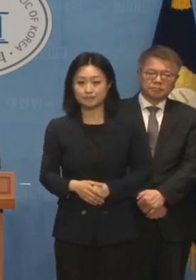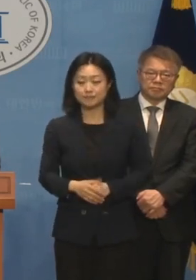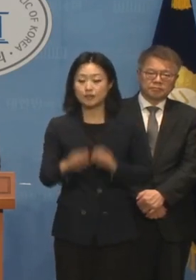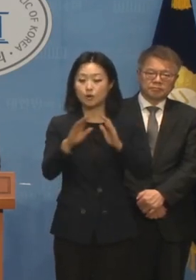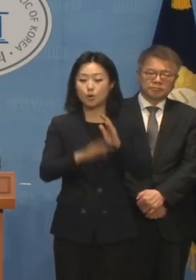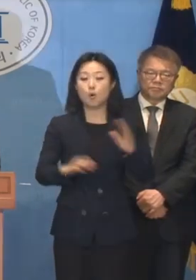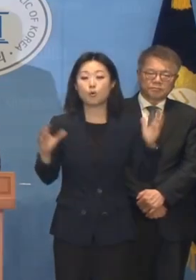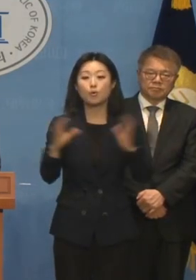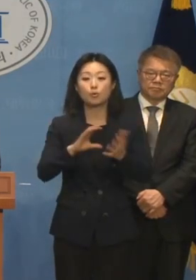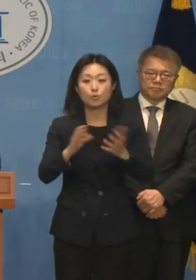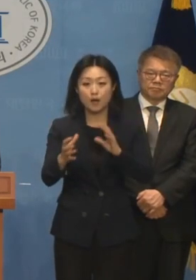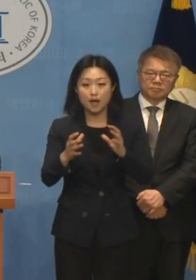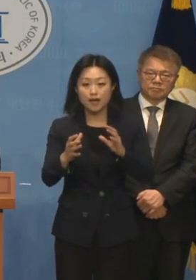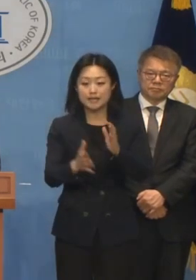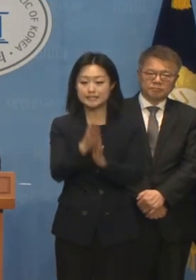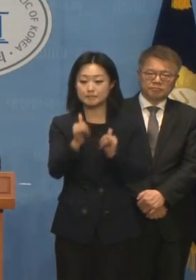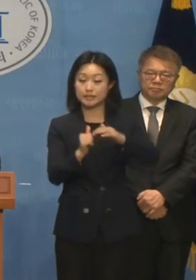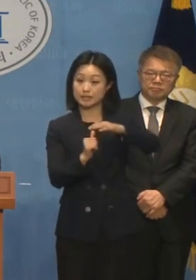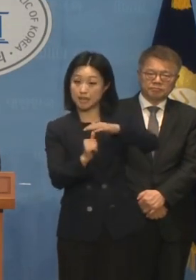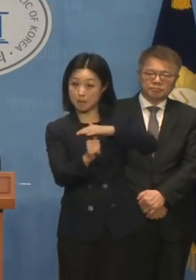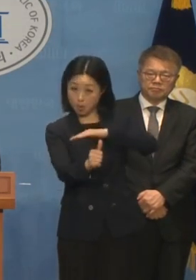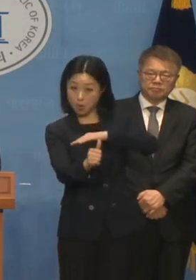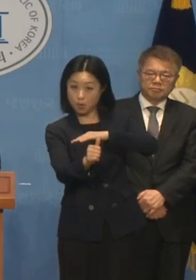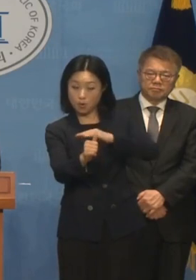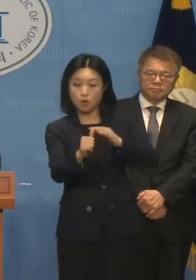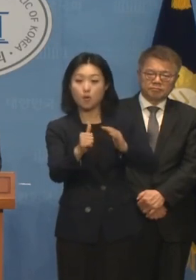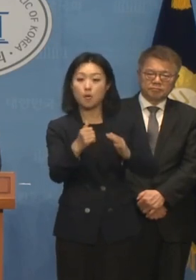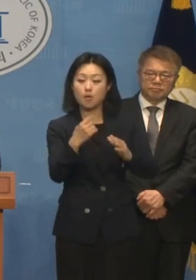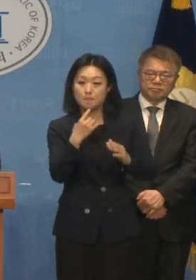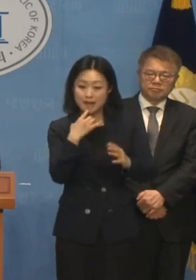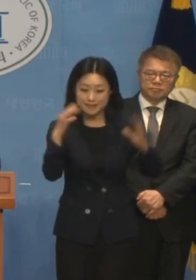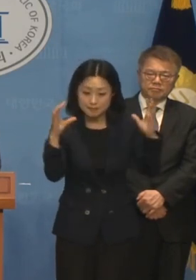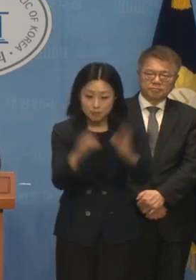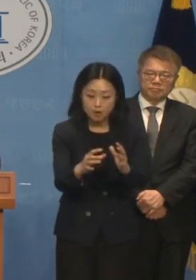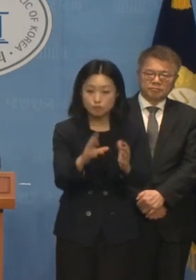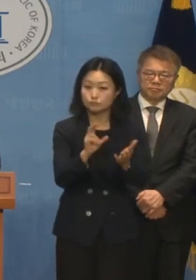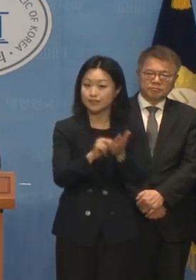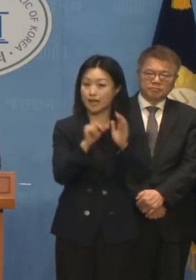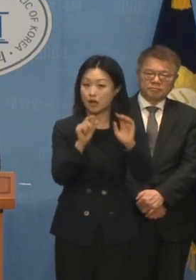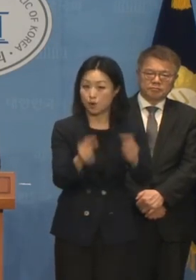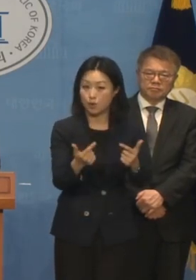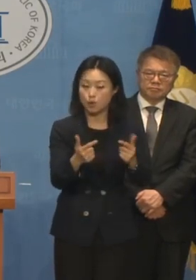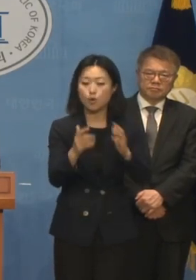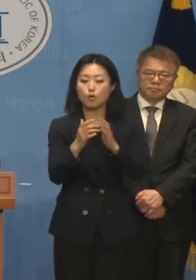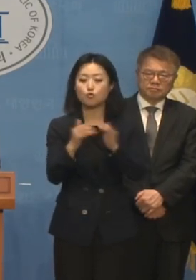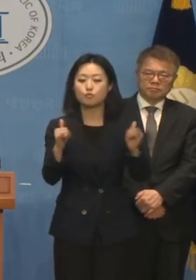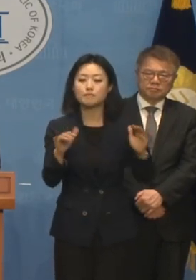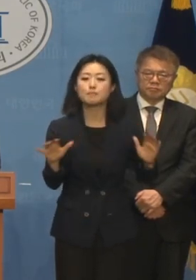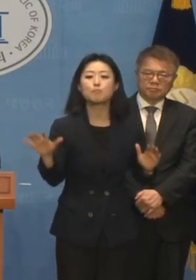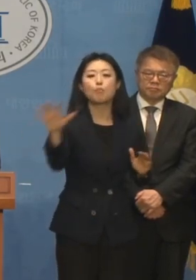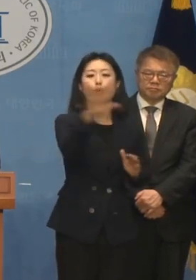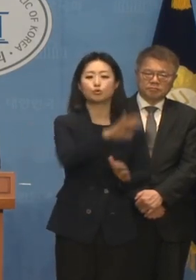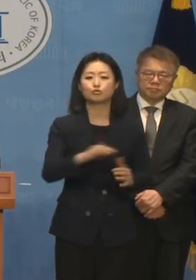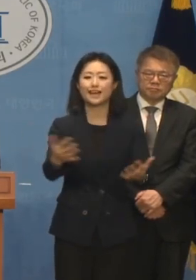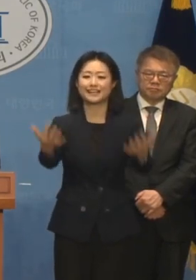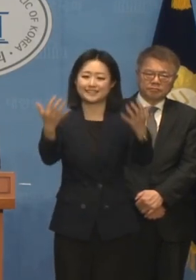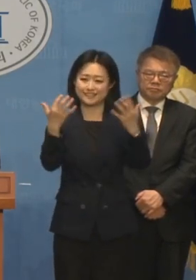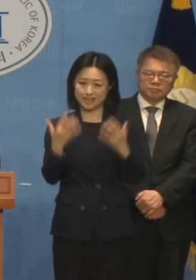공론화는 시민대표단의 공론화가 아니고 국민 모두가